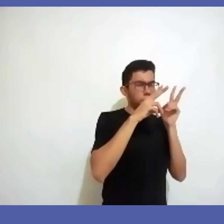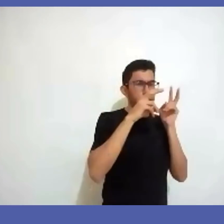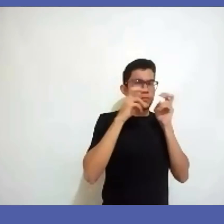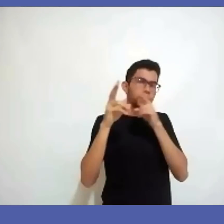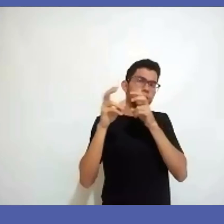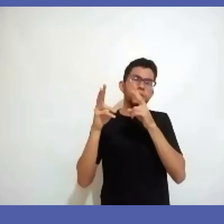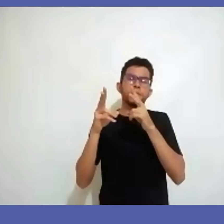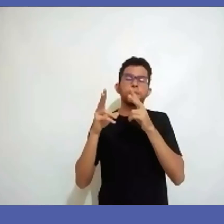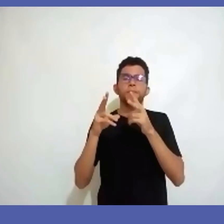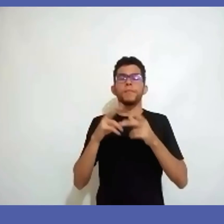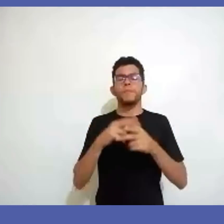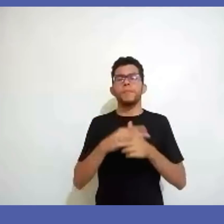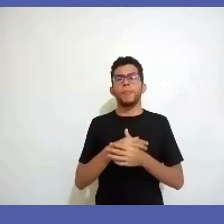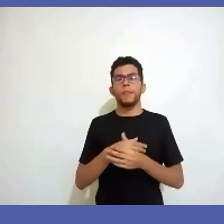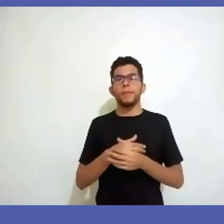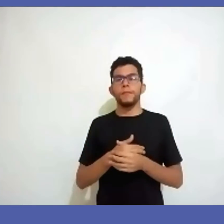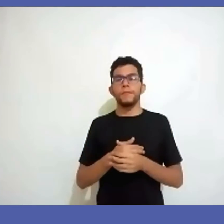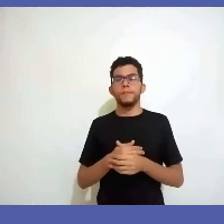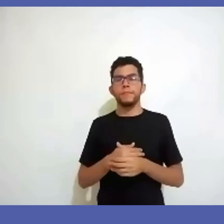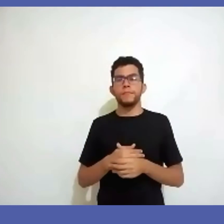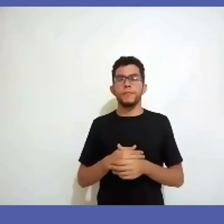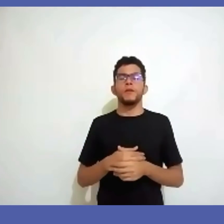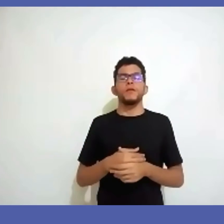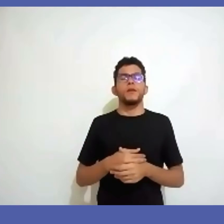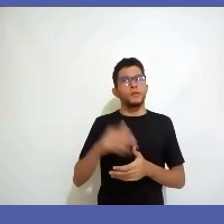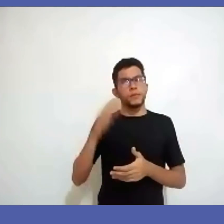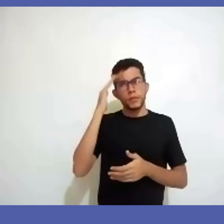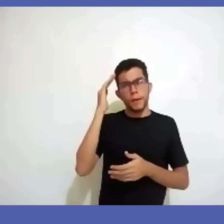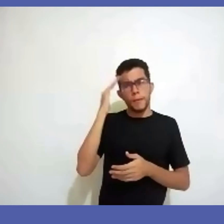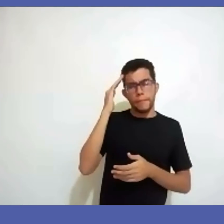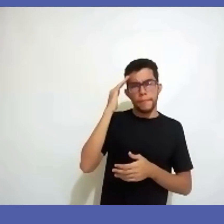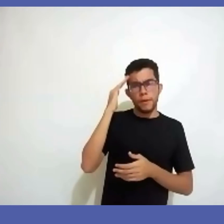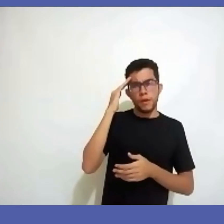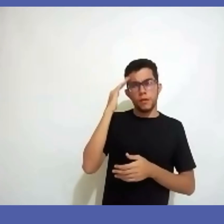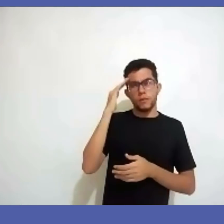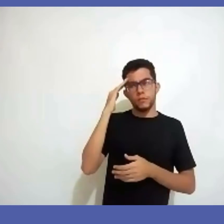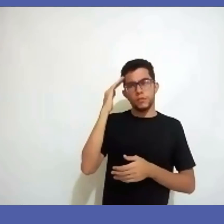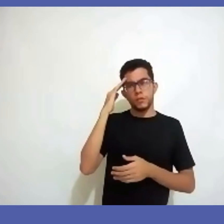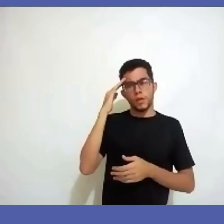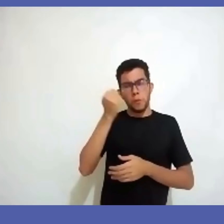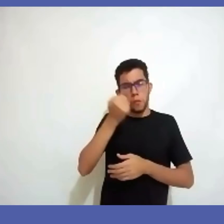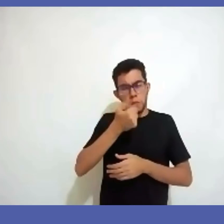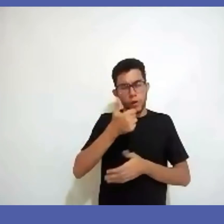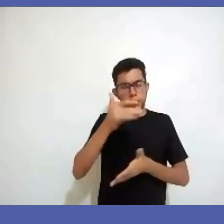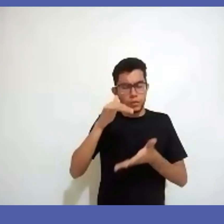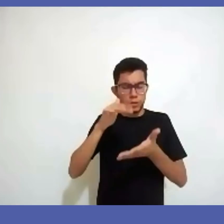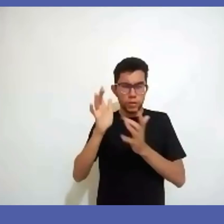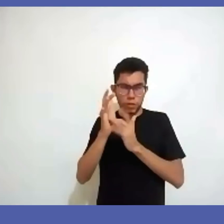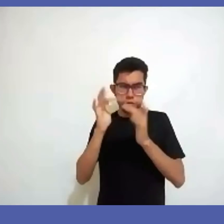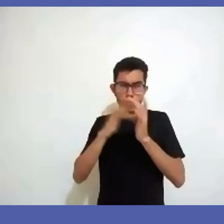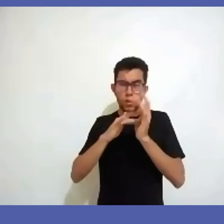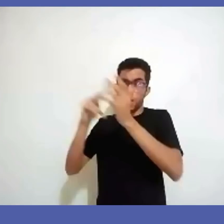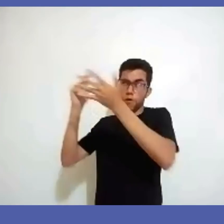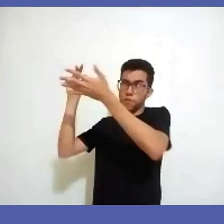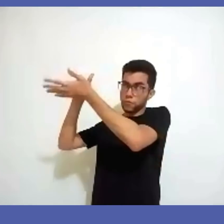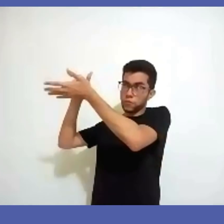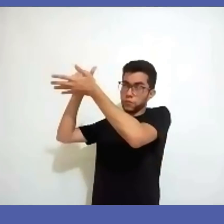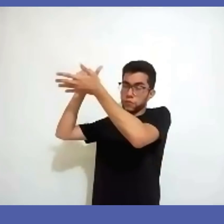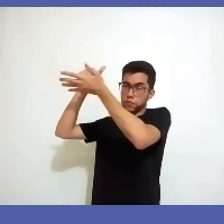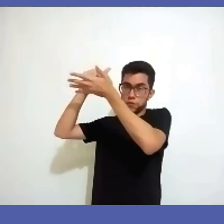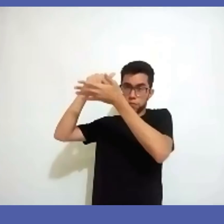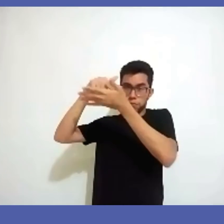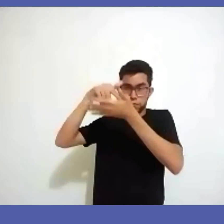coisas, sabei que está próximo às